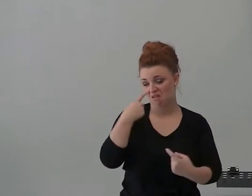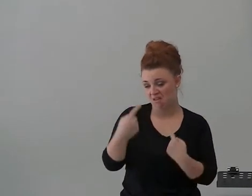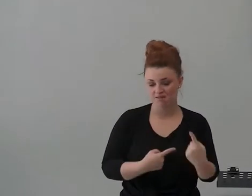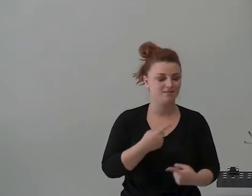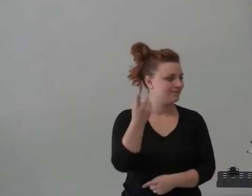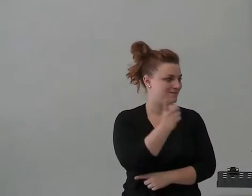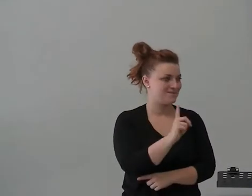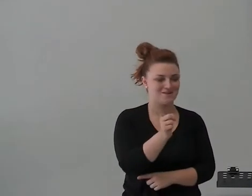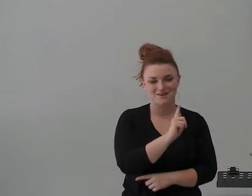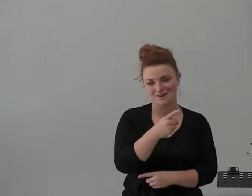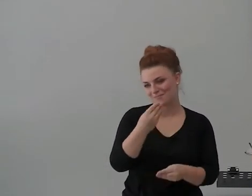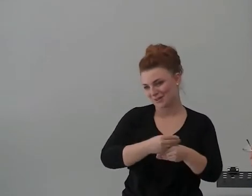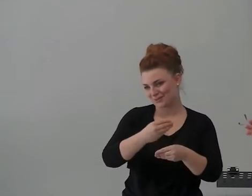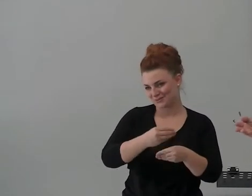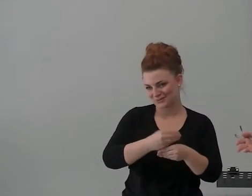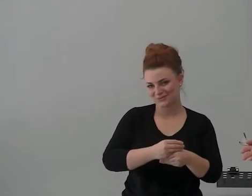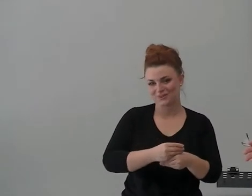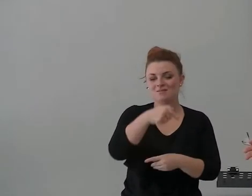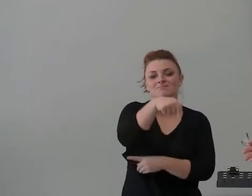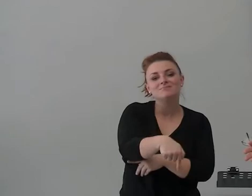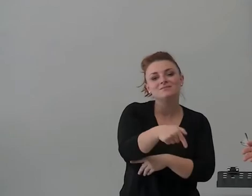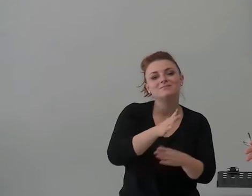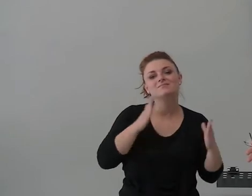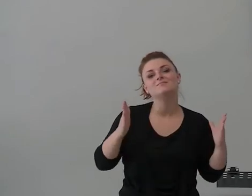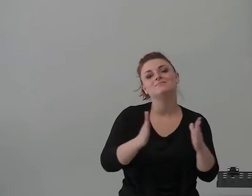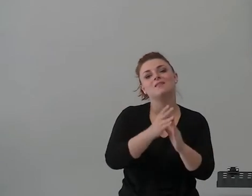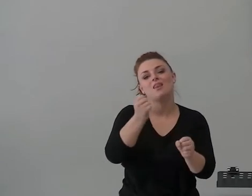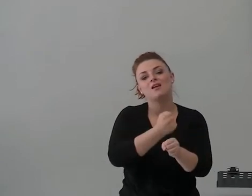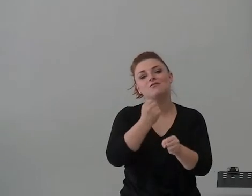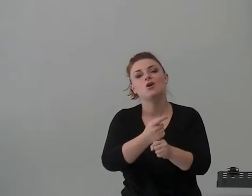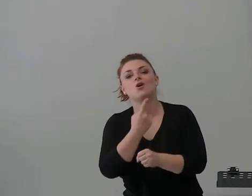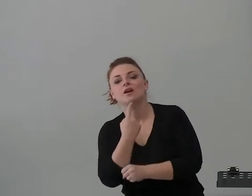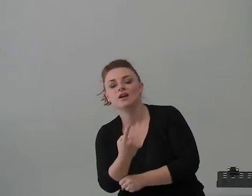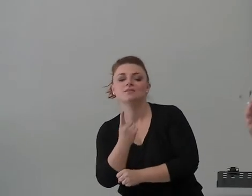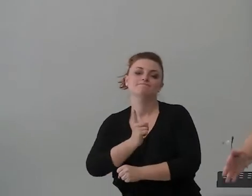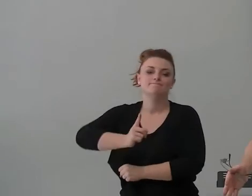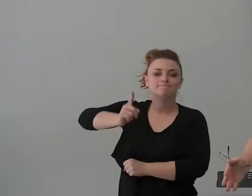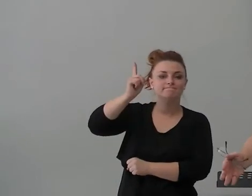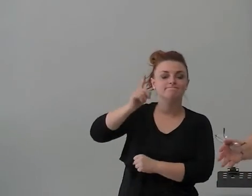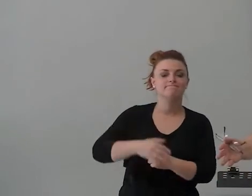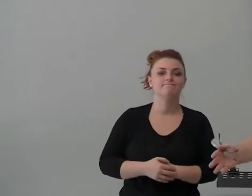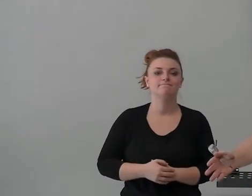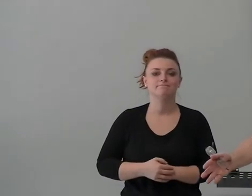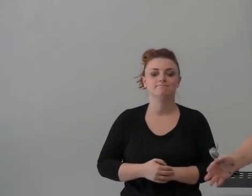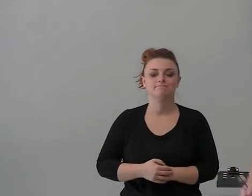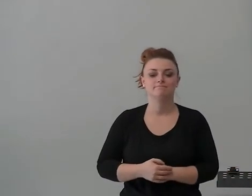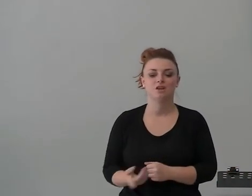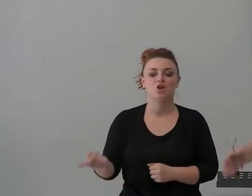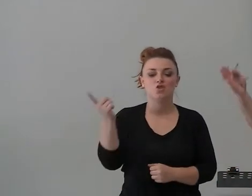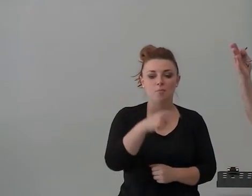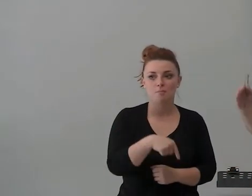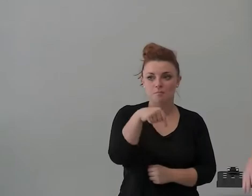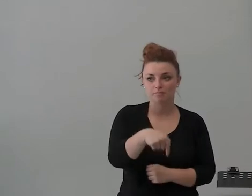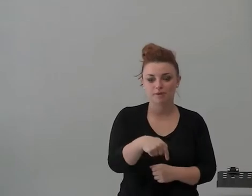È stata un'opera del Signore. E oggi è un'opera del Signore. E domani, se cresce questa chiesa, magari dovete trovare